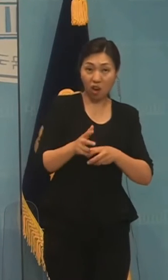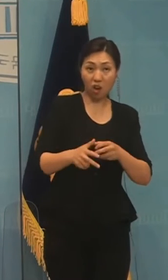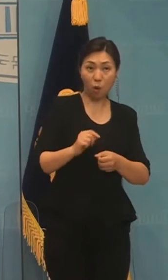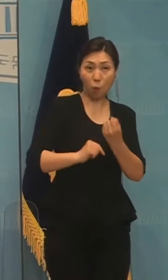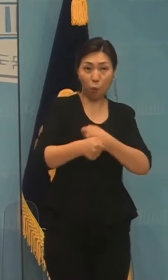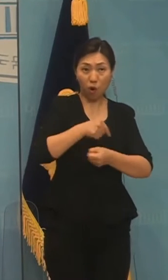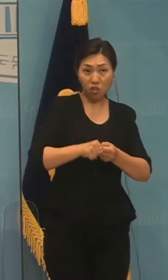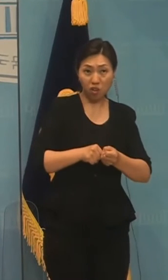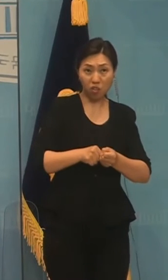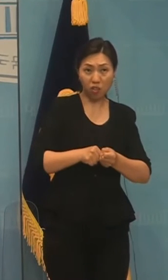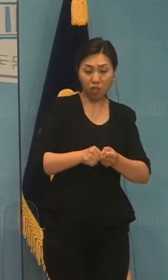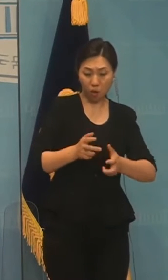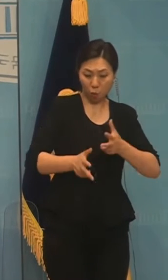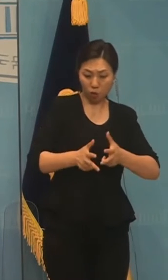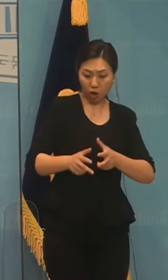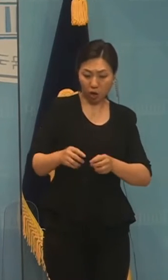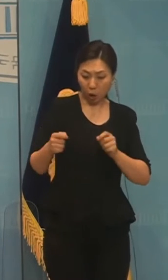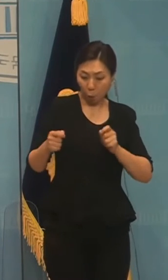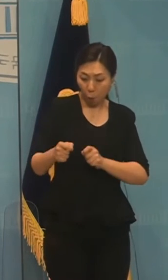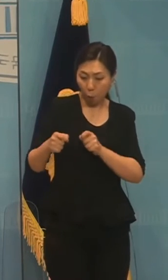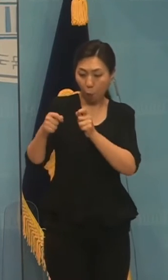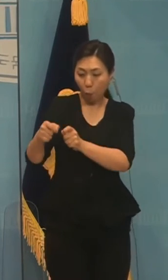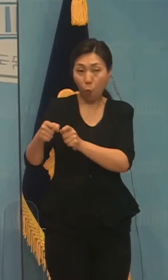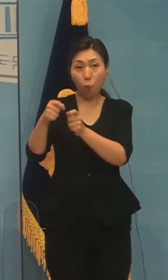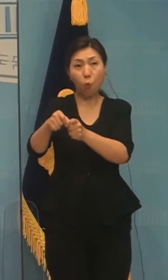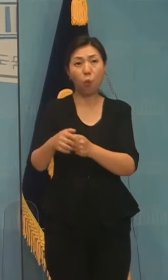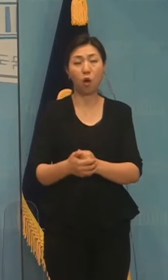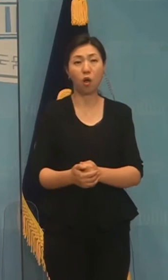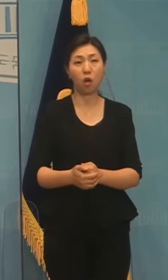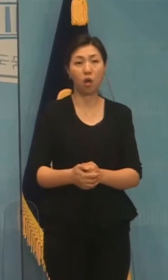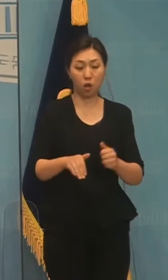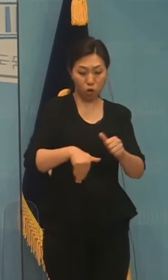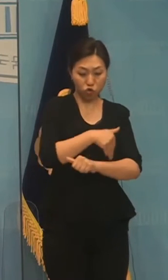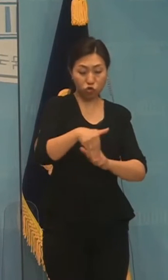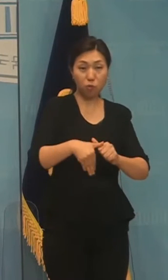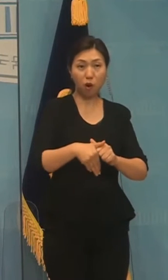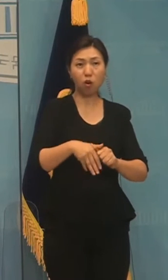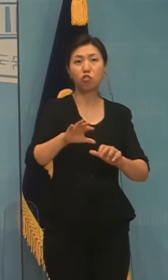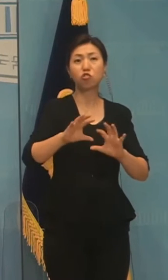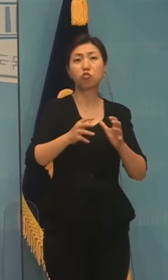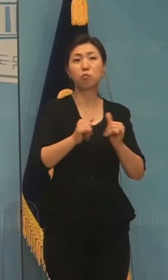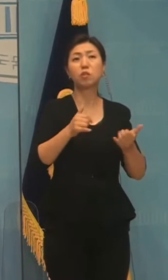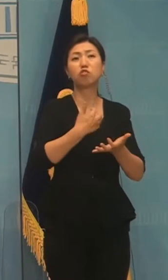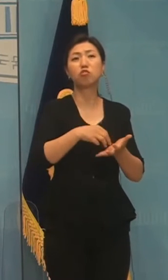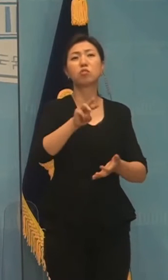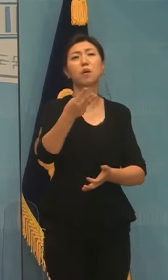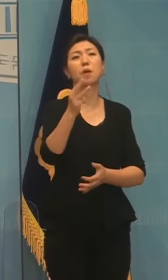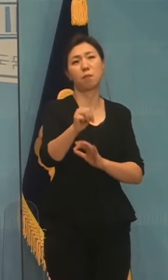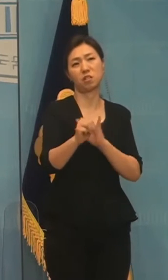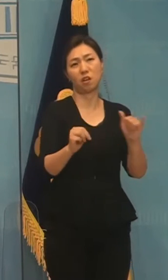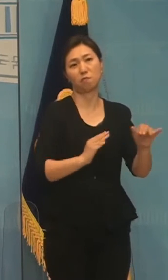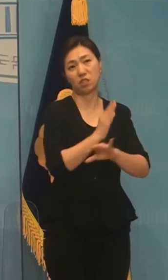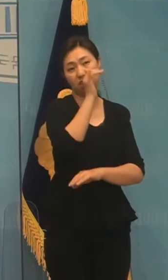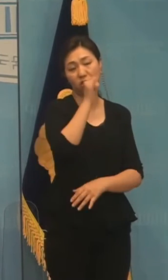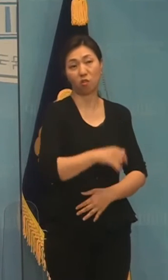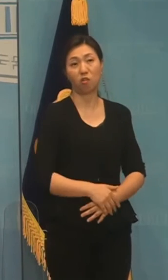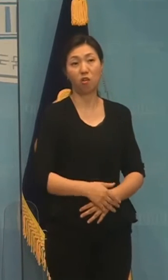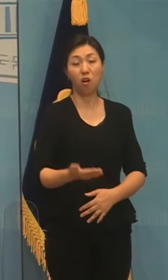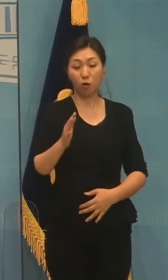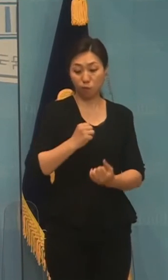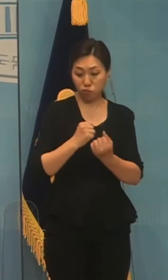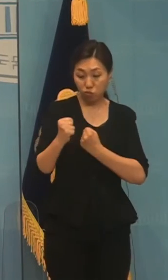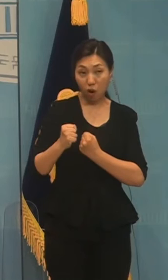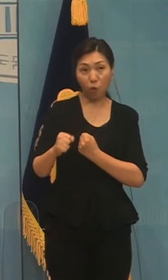명이 넘게 국민들이 살고 있습니다. 이런 현실을 무시하고 원전 확대만을 주장하는 것은 국민